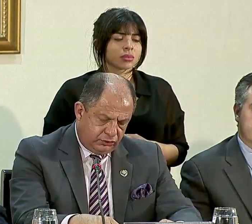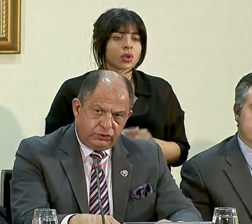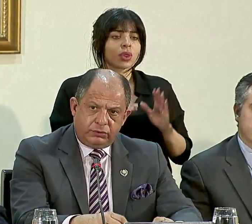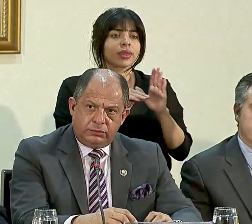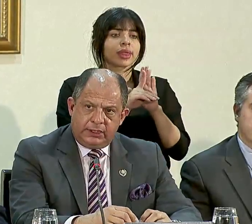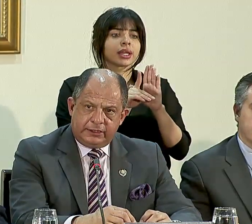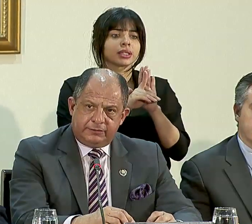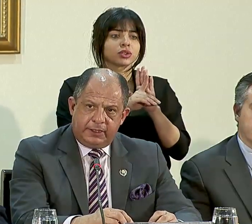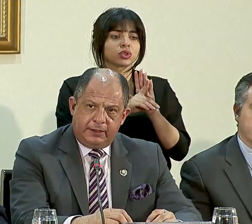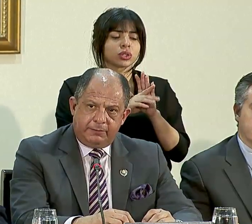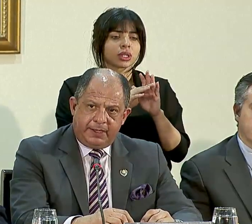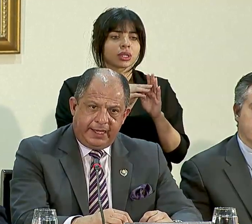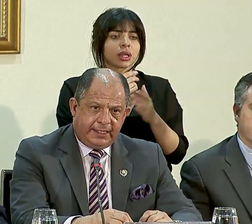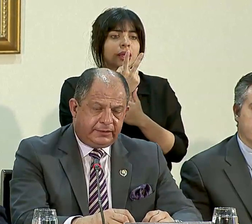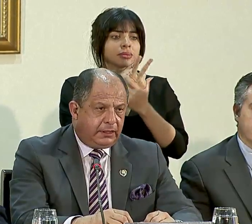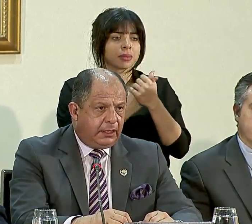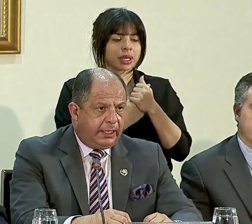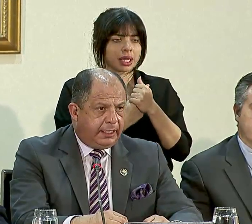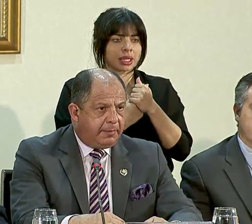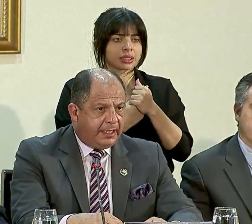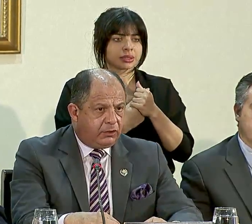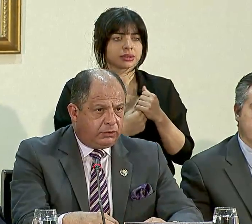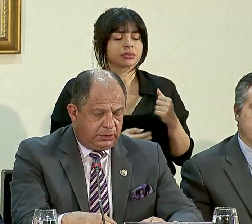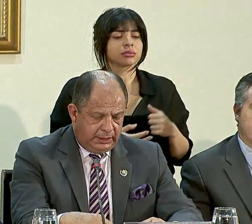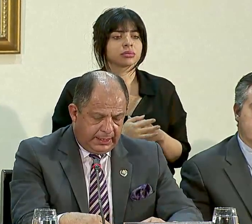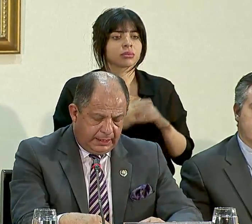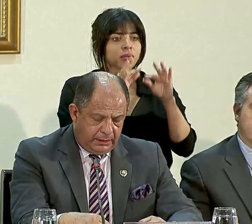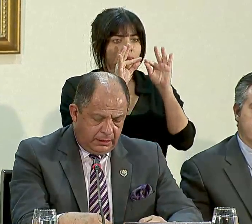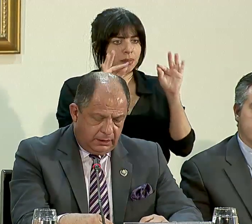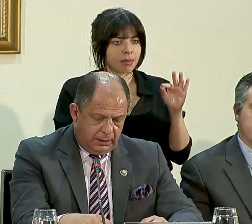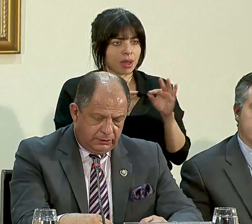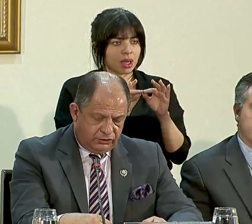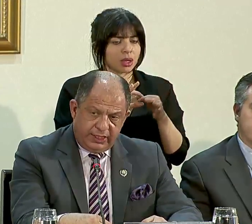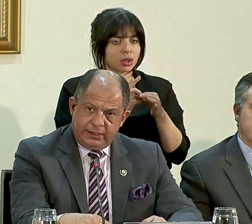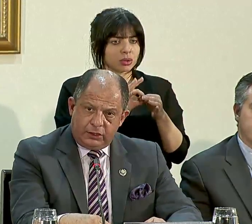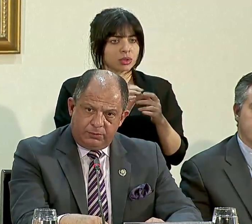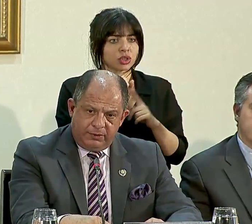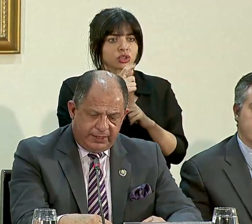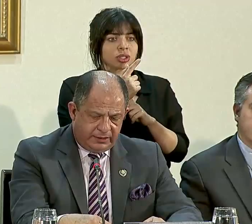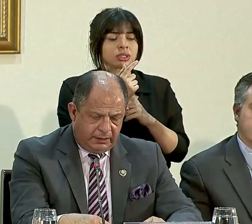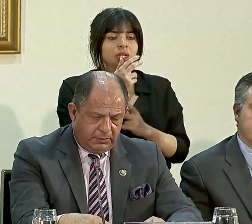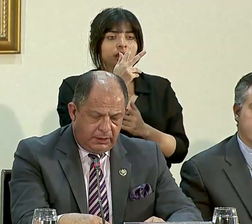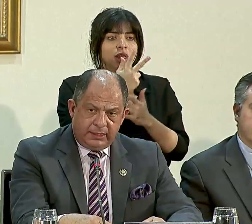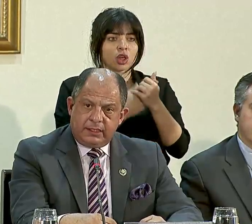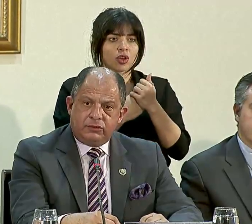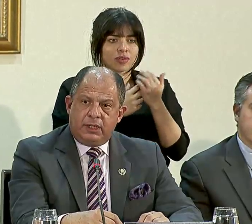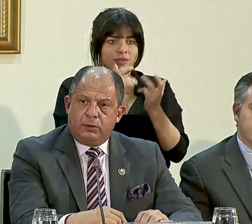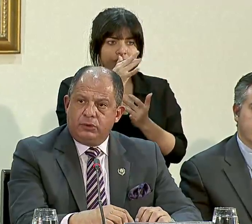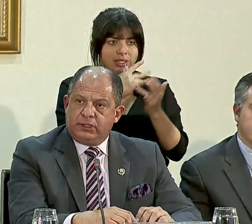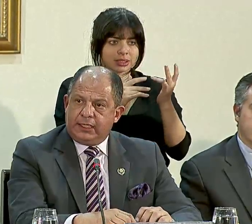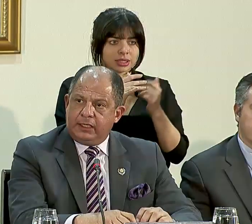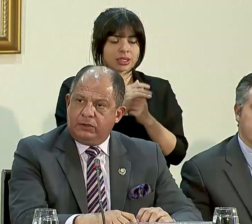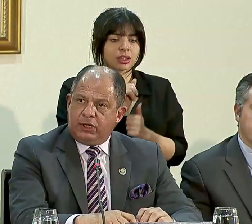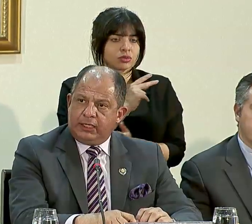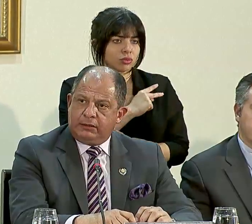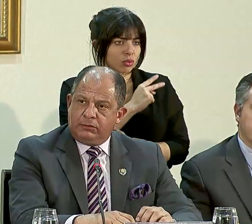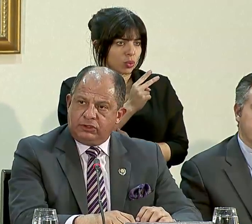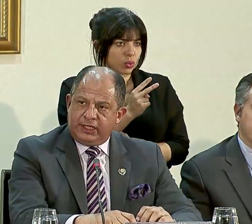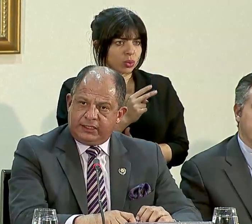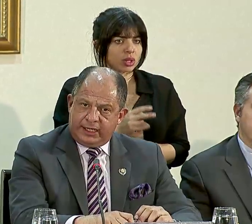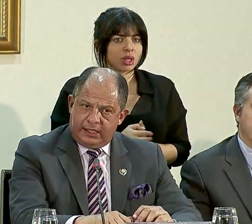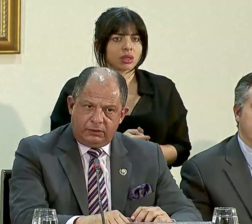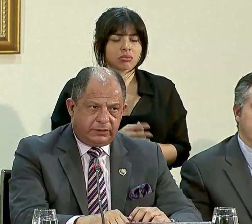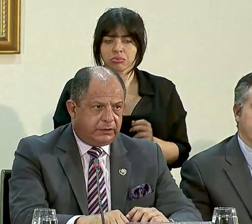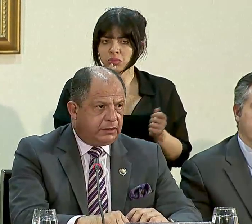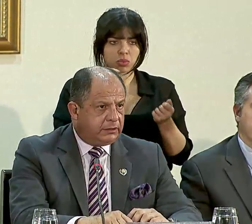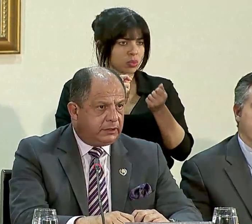los derechos de las parejas en el marco de las sociedades de convivencia. Esa es una voluntad que no